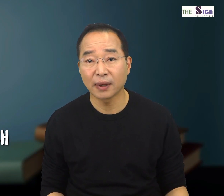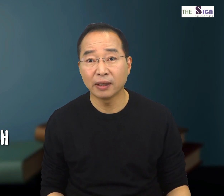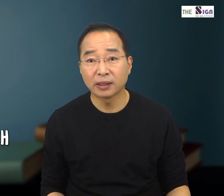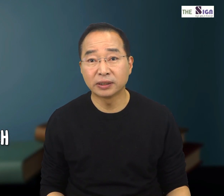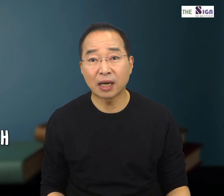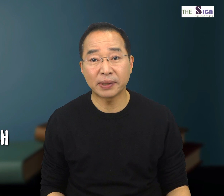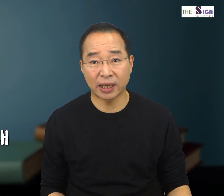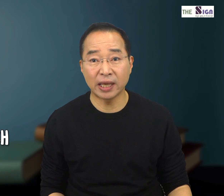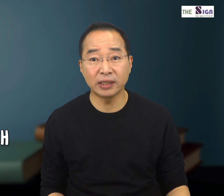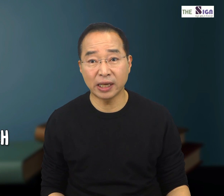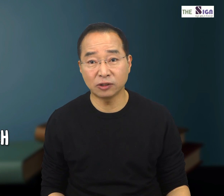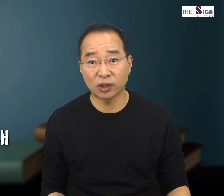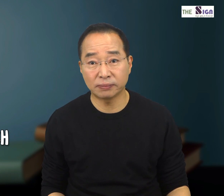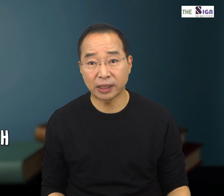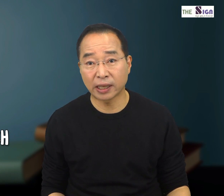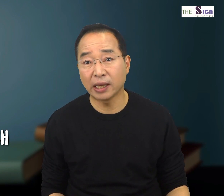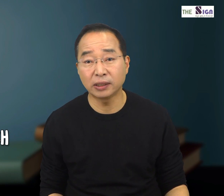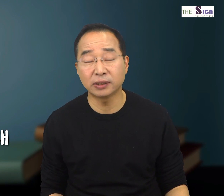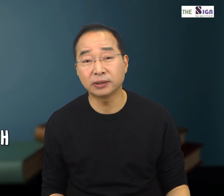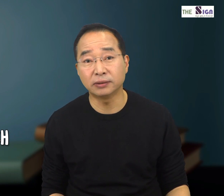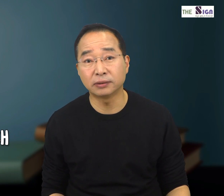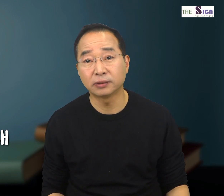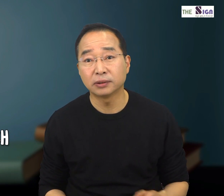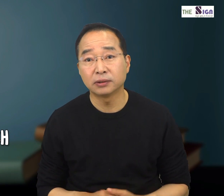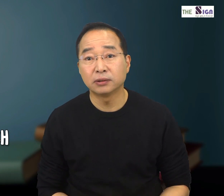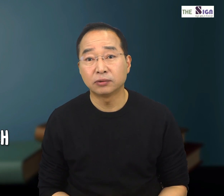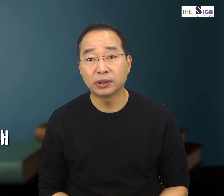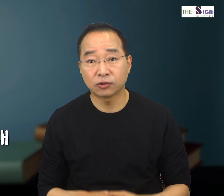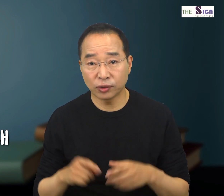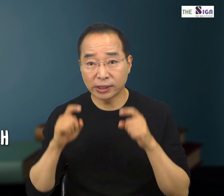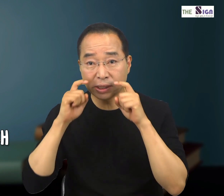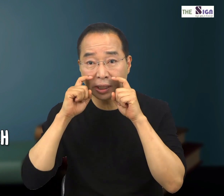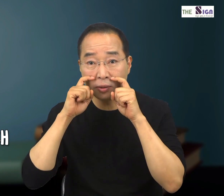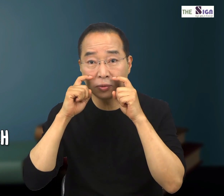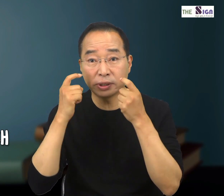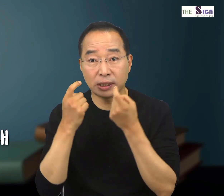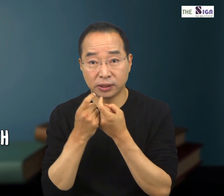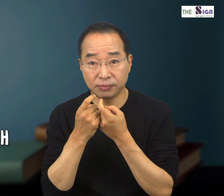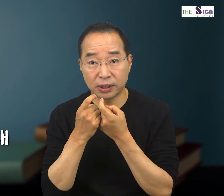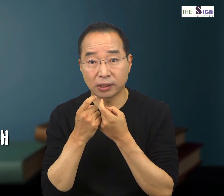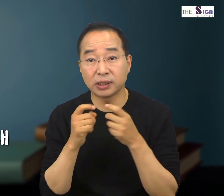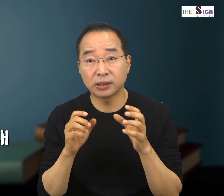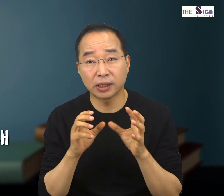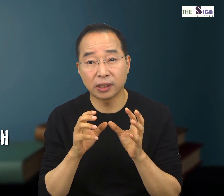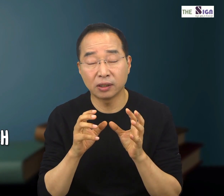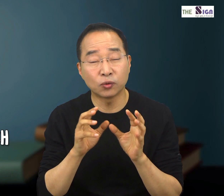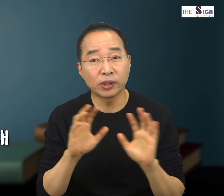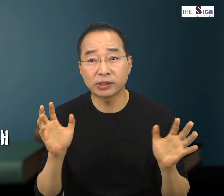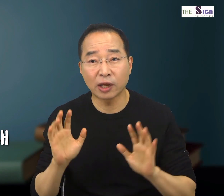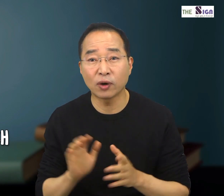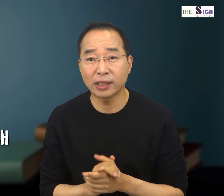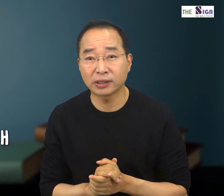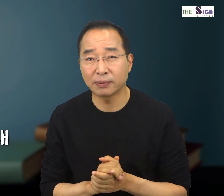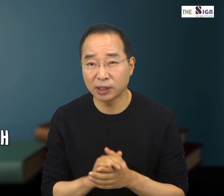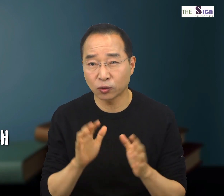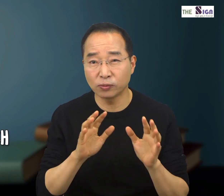그 다음에 개인이라는 수화입니다. 개인은 우리가 수화책에 이렇게 있습니다. 근데 이제 농인 사용하는 사람마다